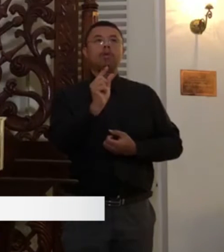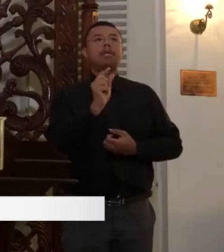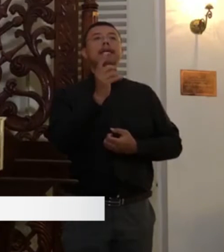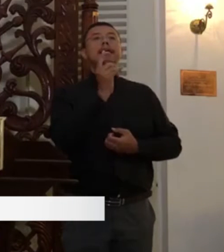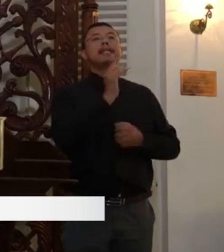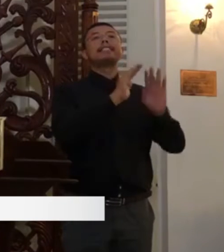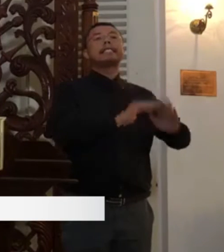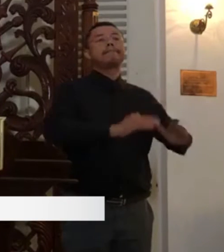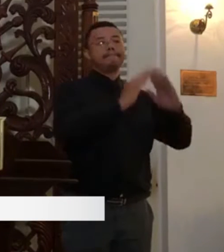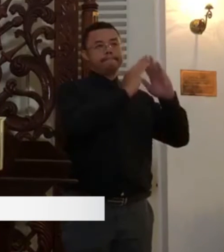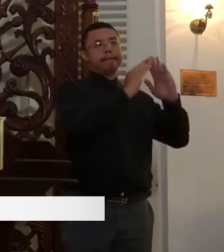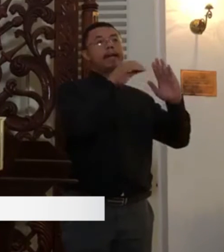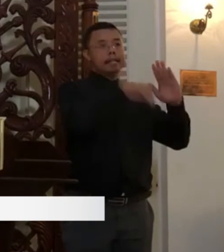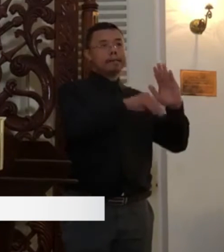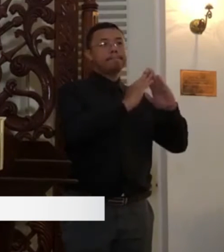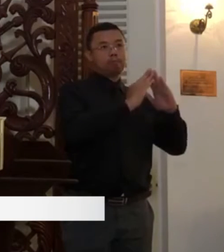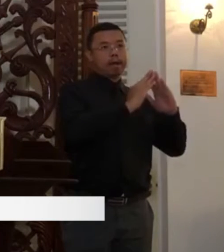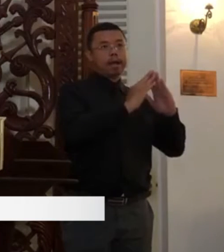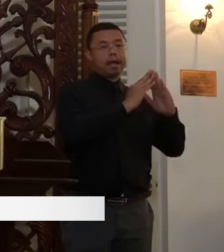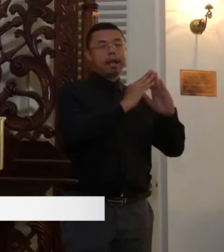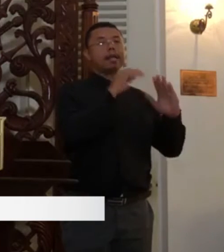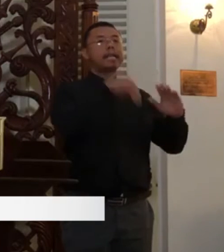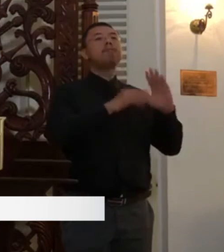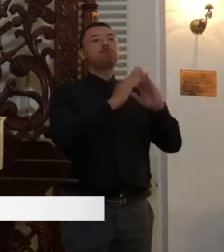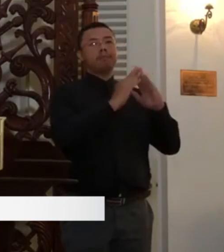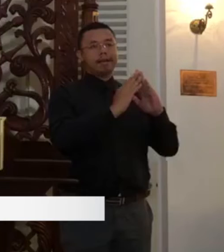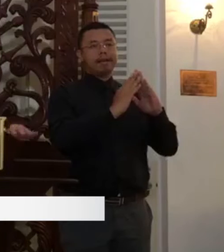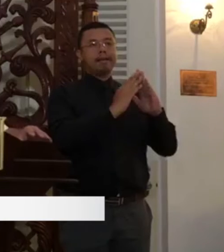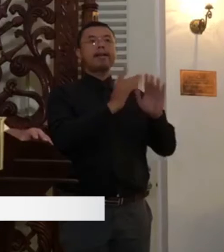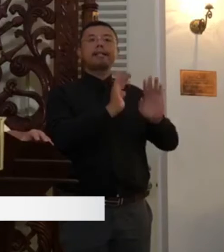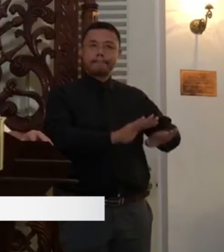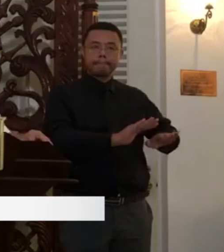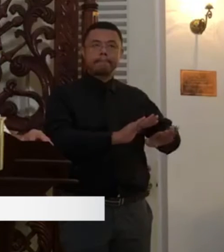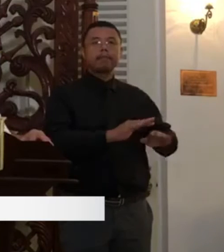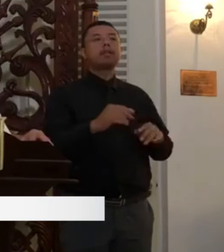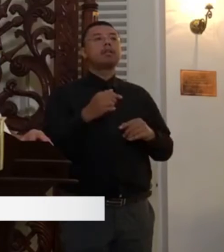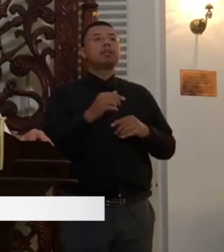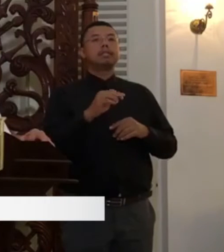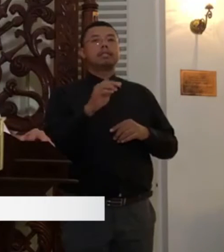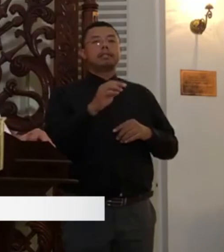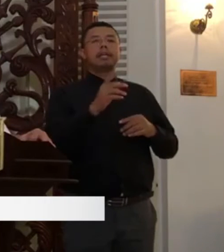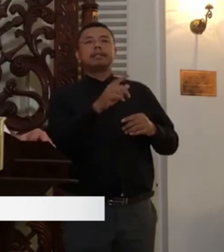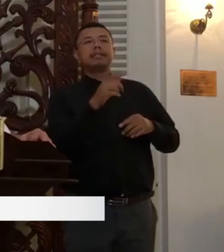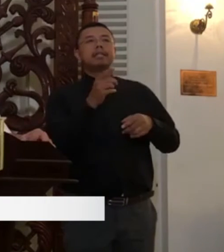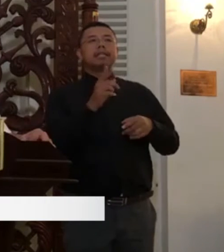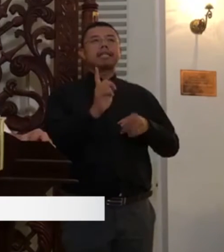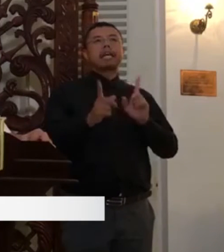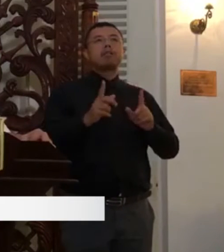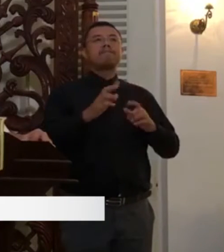berada di rumah, berada di lingkungan rumah, dan mengurangi, meniadakan,